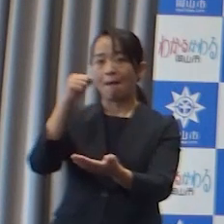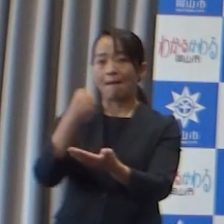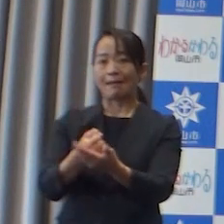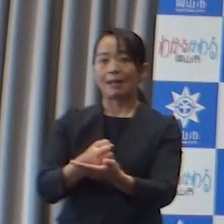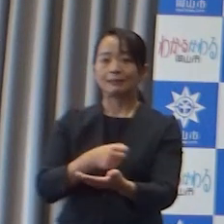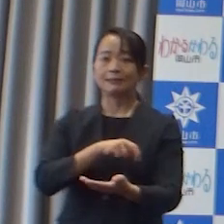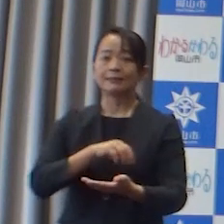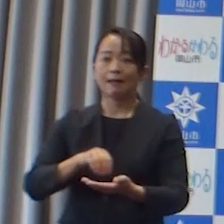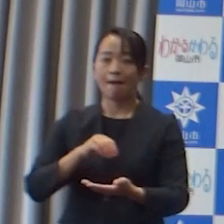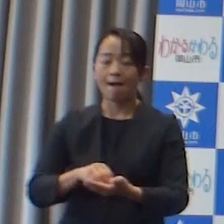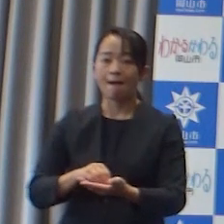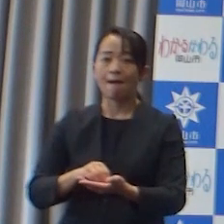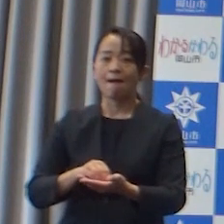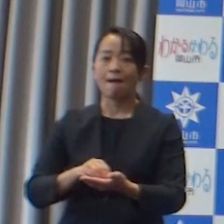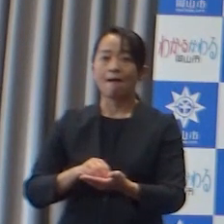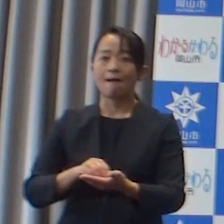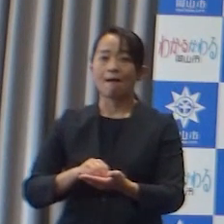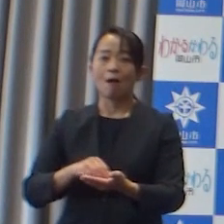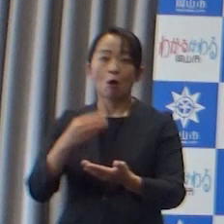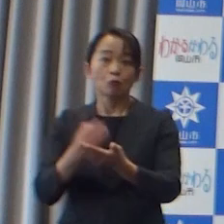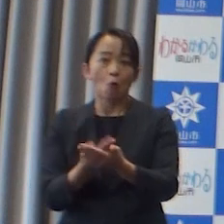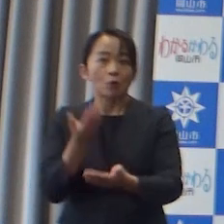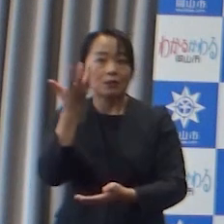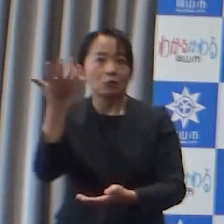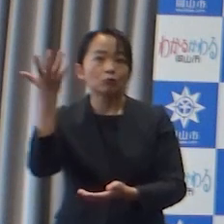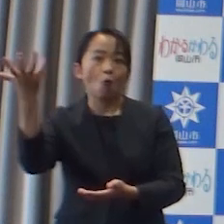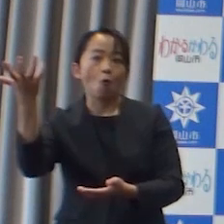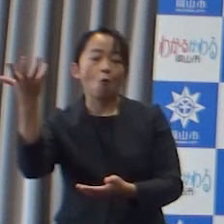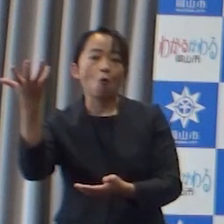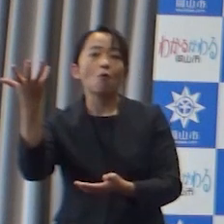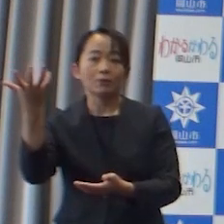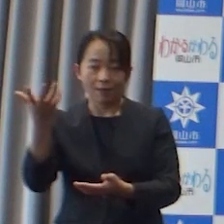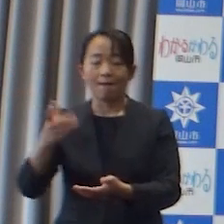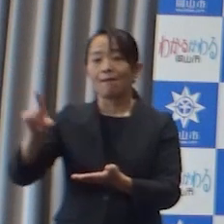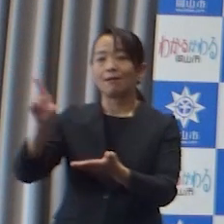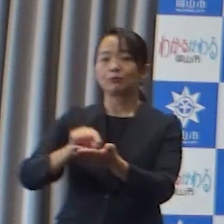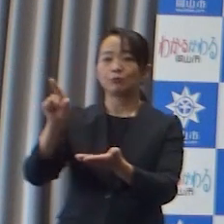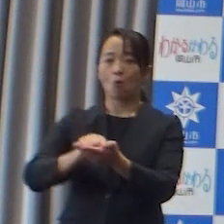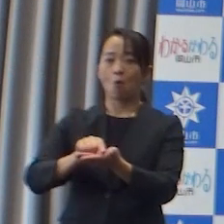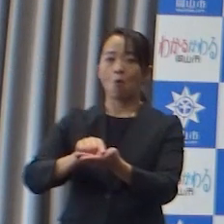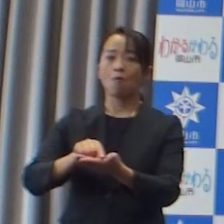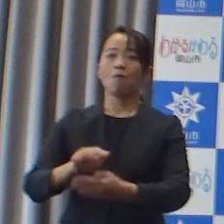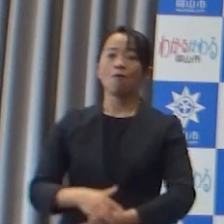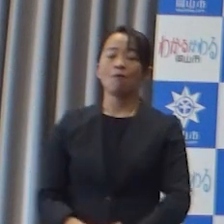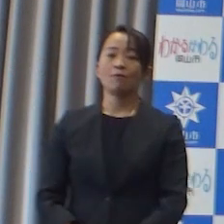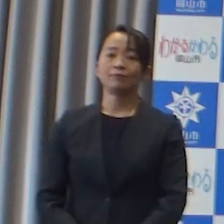により生ずる見込みの剰余金で対応いたします。